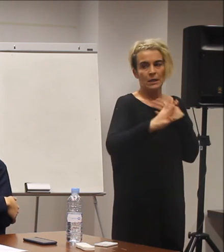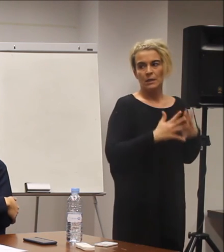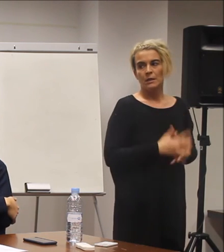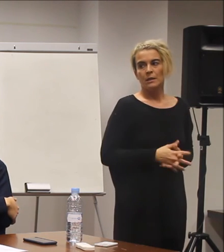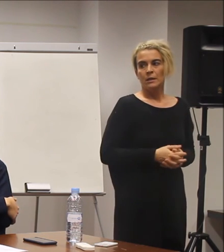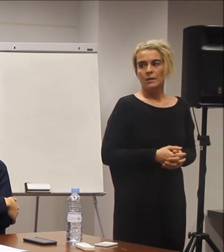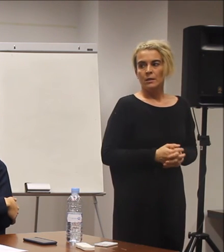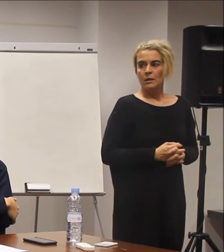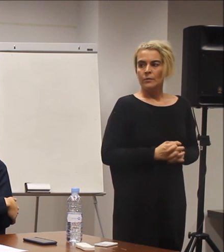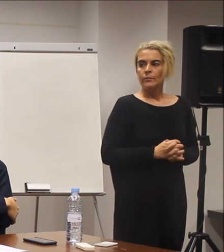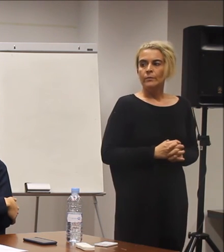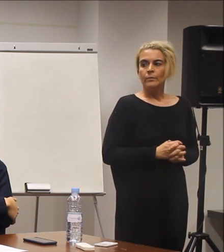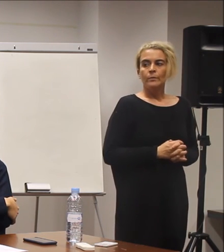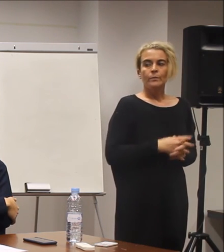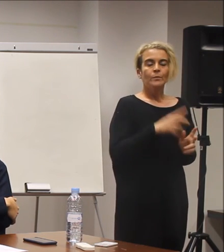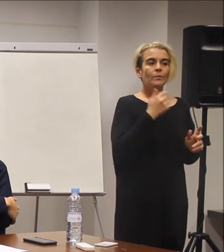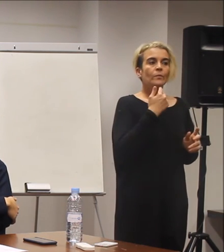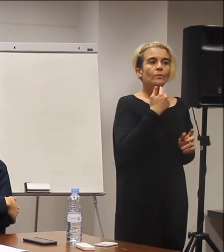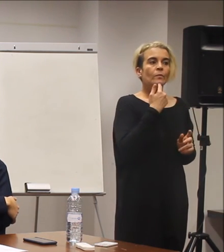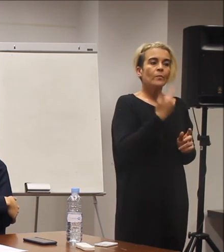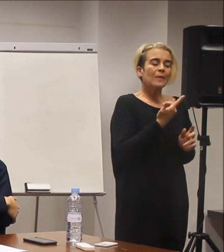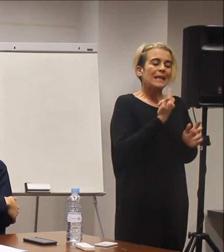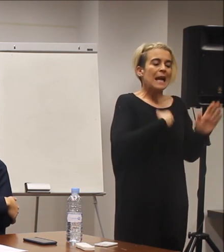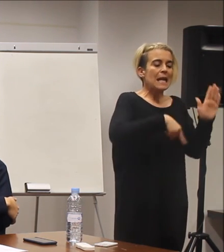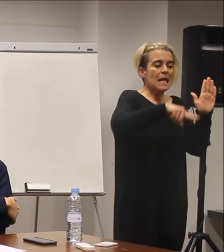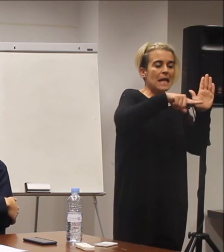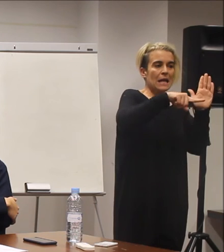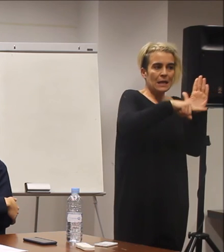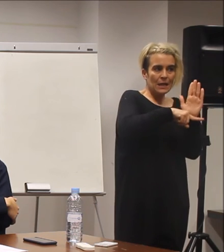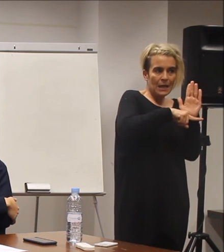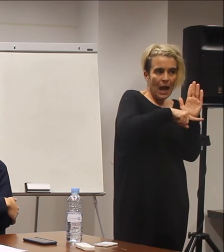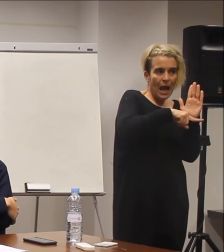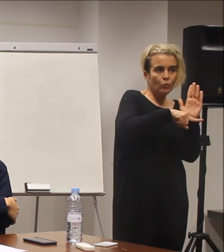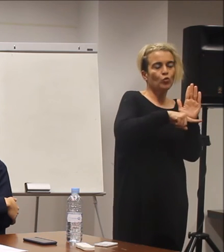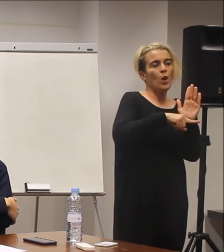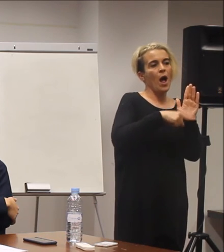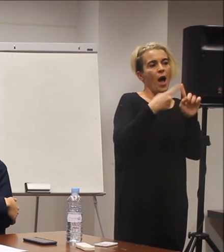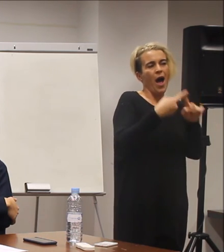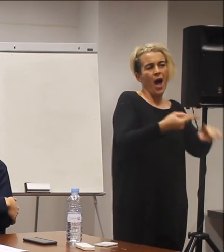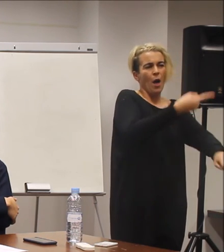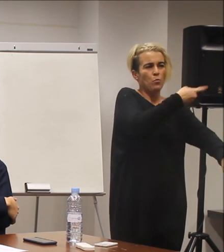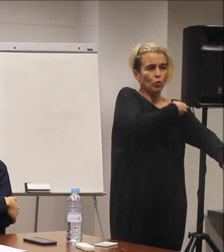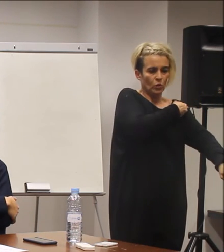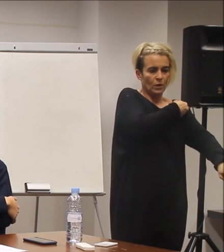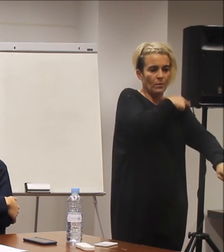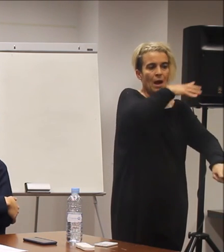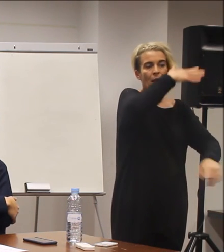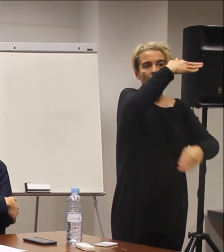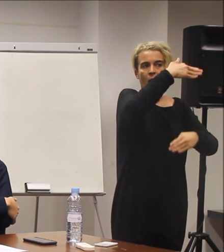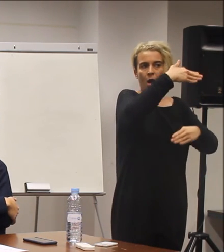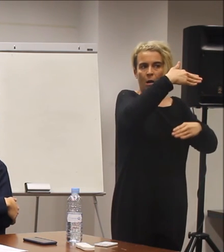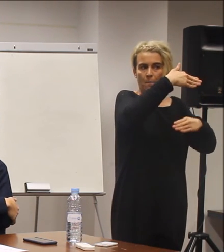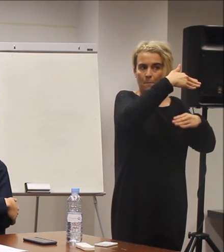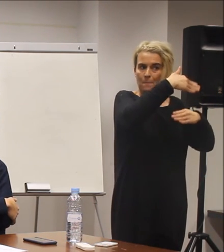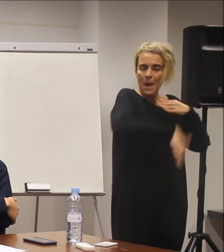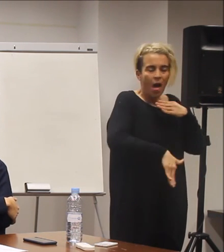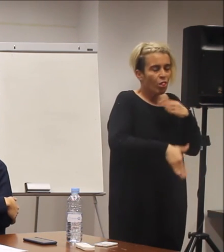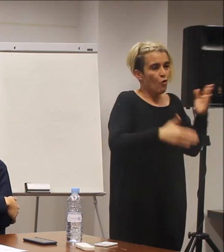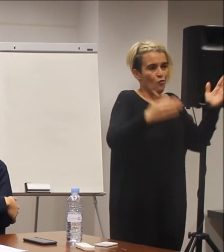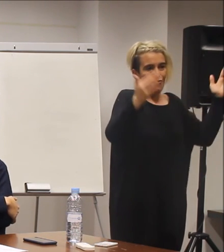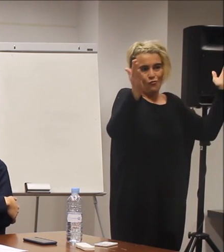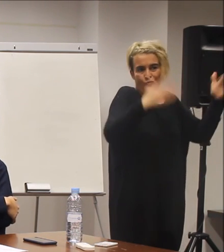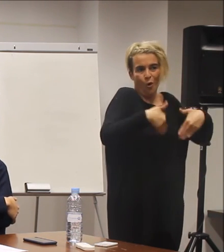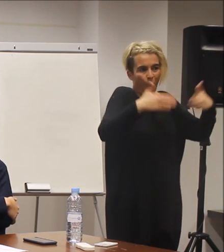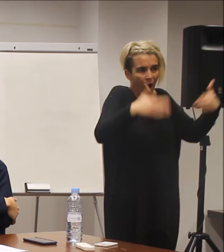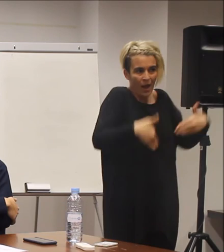tratando de una cláusula abusiva, se entiende que es una nulidad radical. ¿Y esto en qué se traduce? En que el plazo es imprescriptible. ¿Vale?